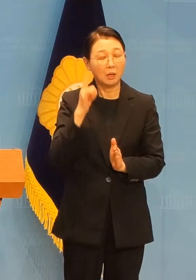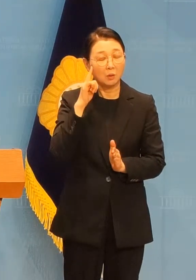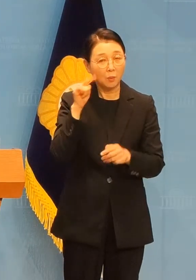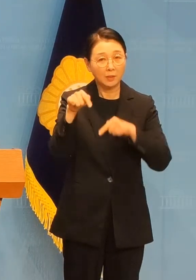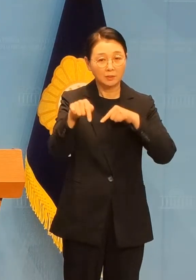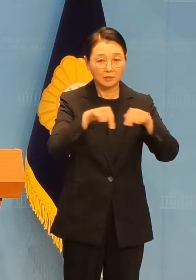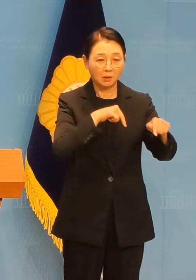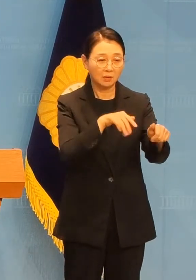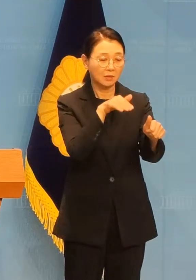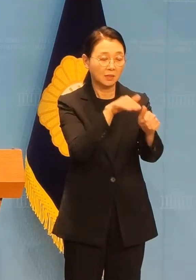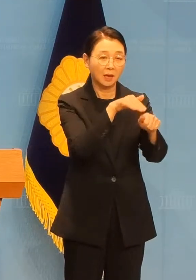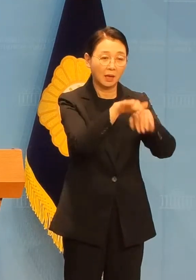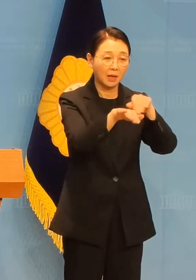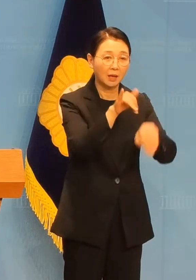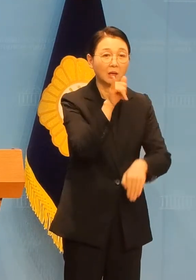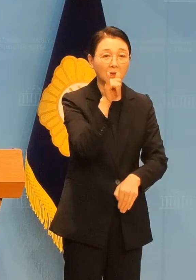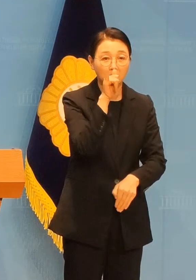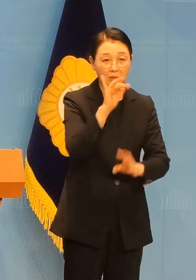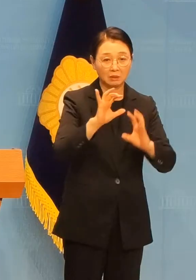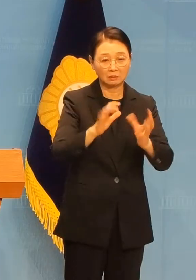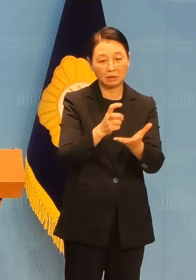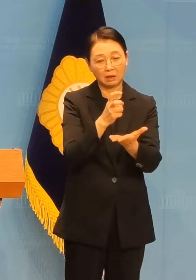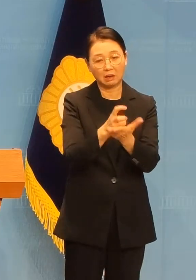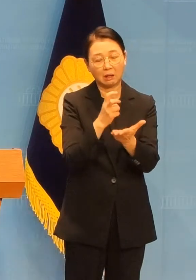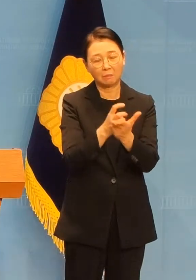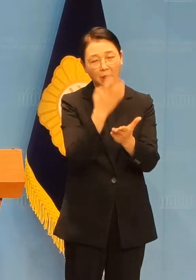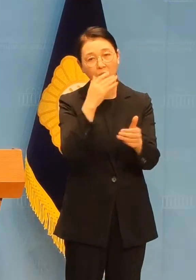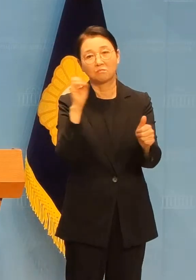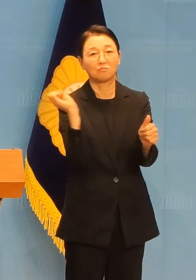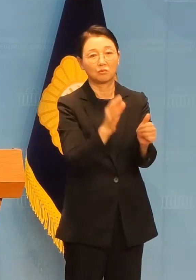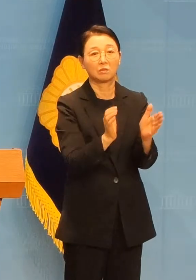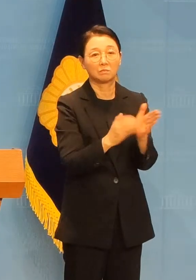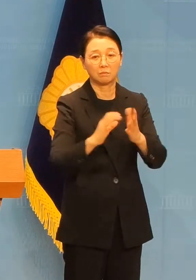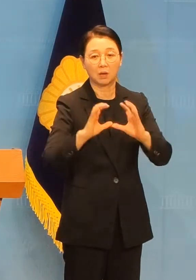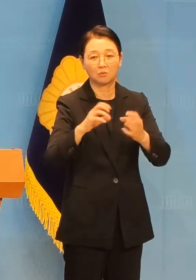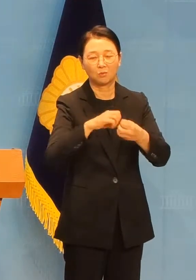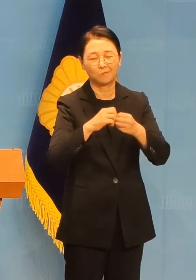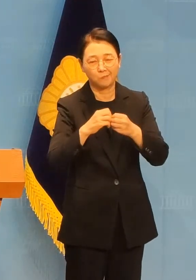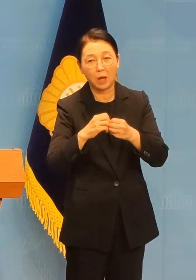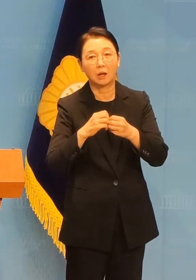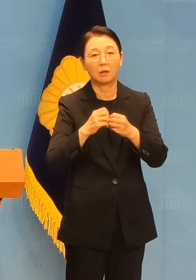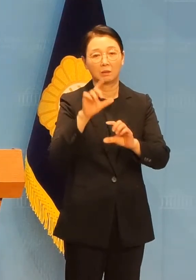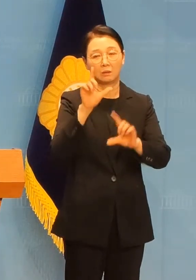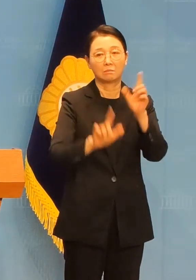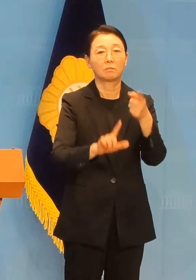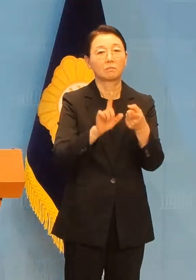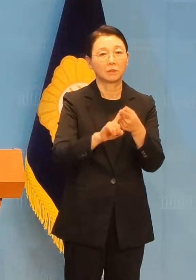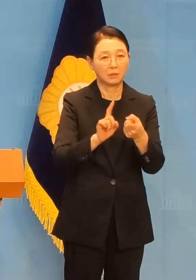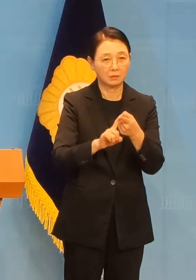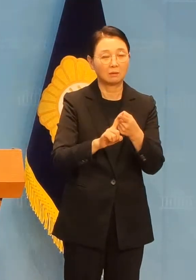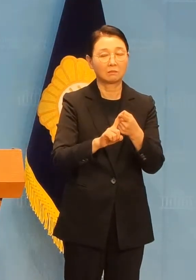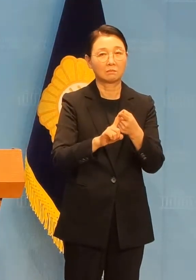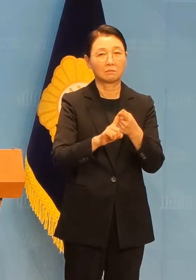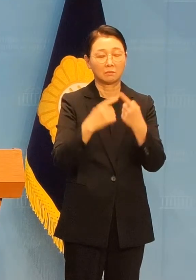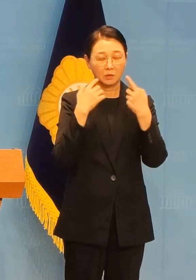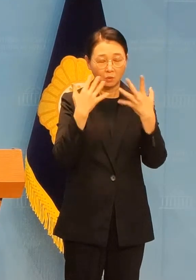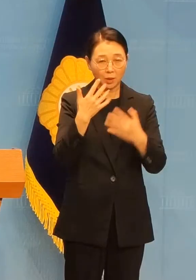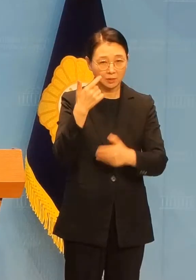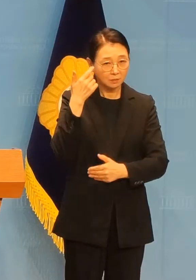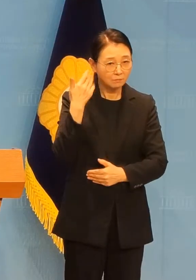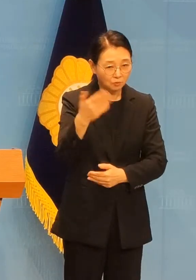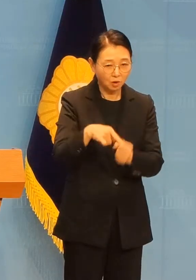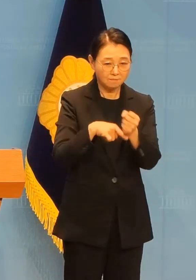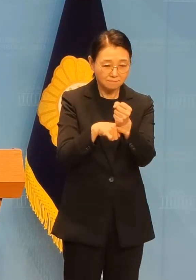정치에 개입하고 헌정 질서를 유린하고 국정농단을 한 사태에 대해서는 엄중하게